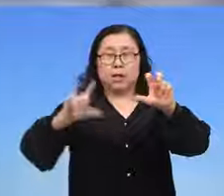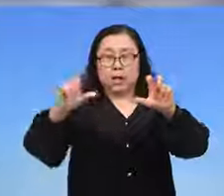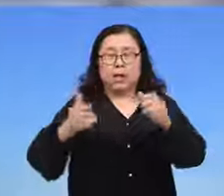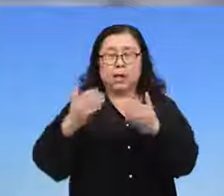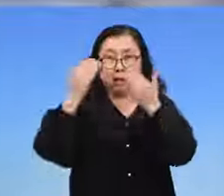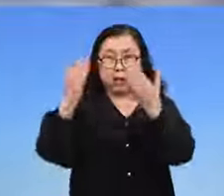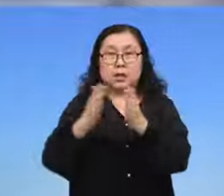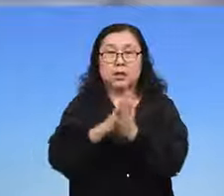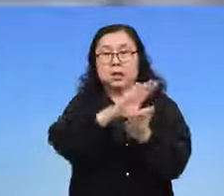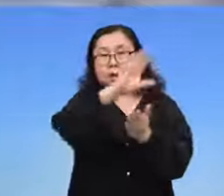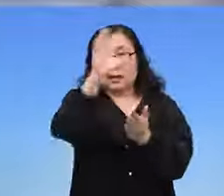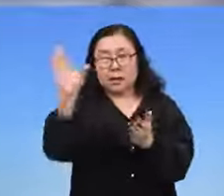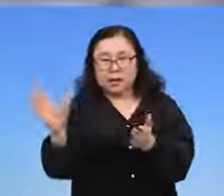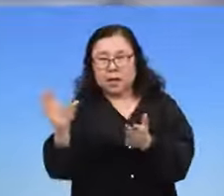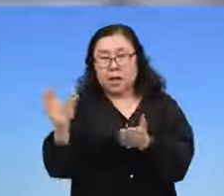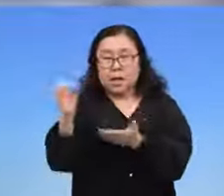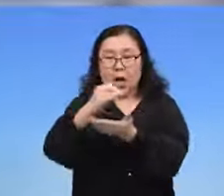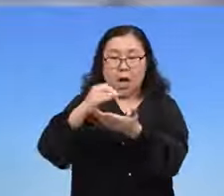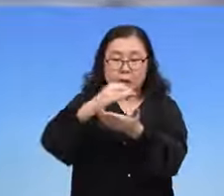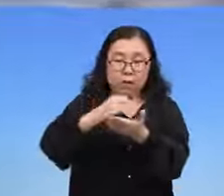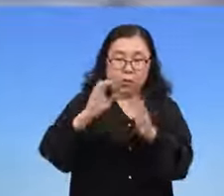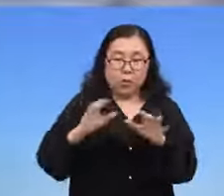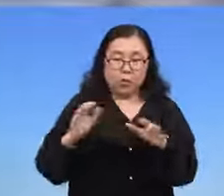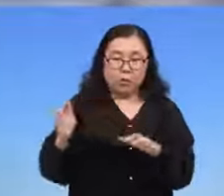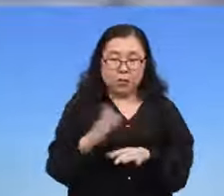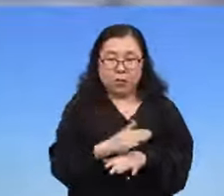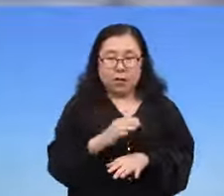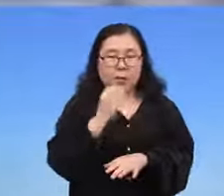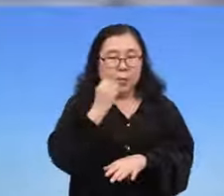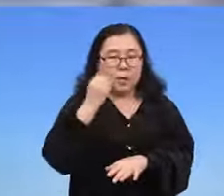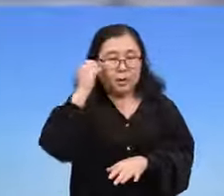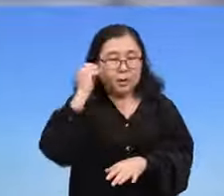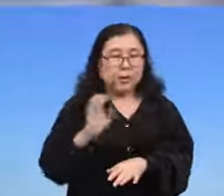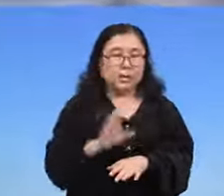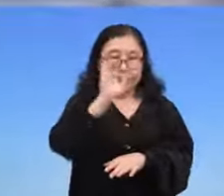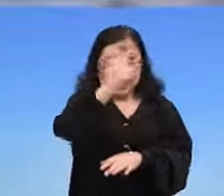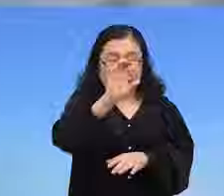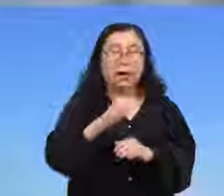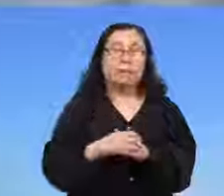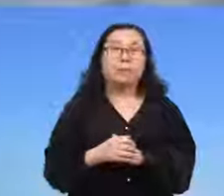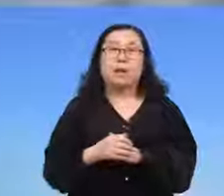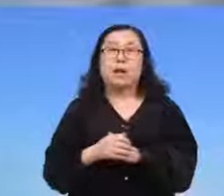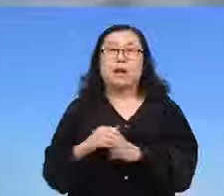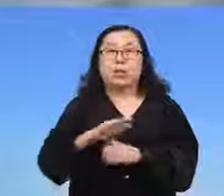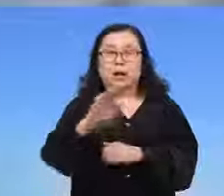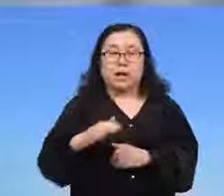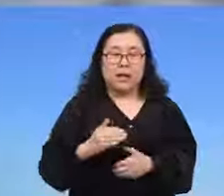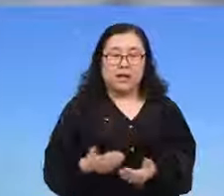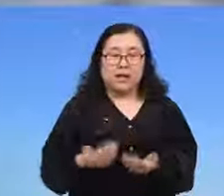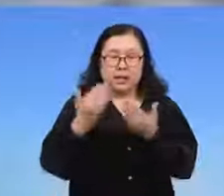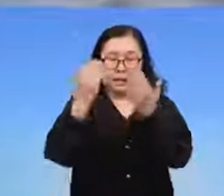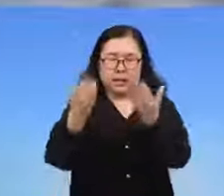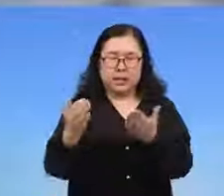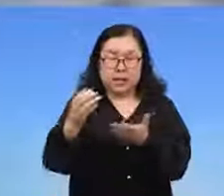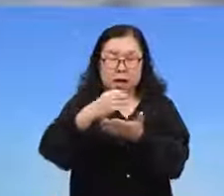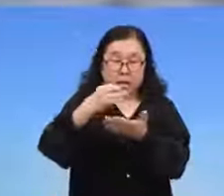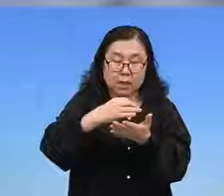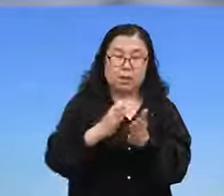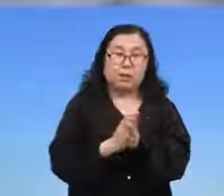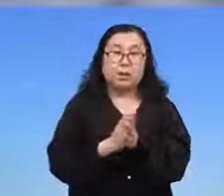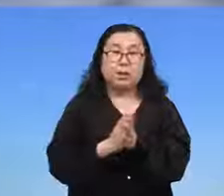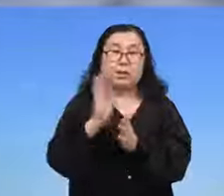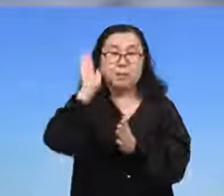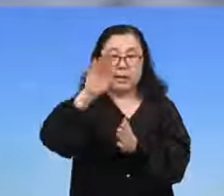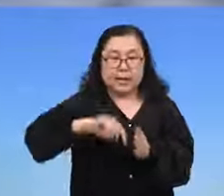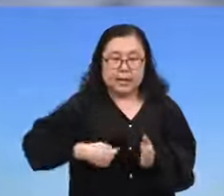드리게 될 성탄절 헌금 계좌번호를 오늘부터 올려달라고 부탁을 해놨습니다. 우리가 드릴 이 헌금은 미자리 교회